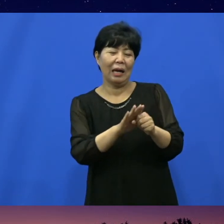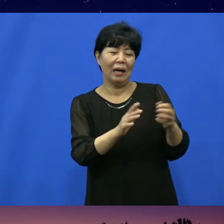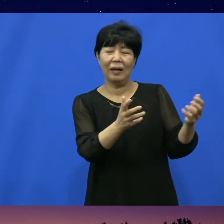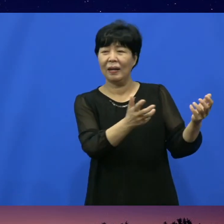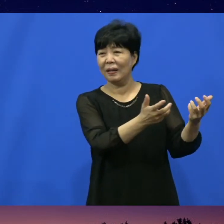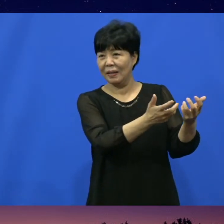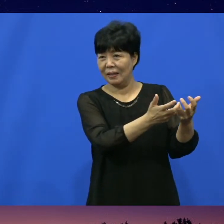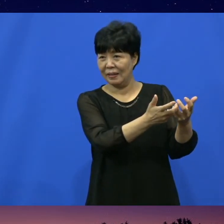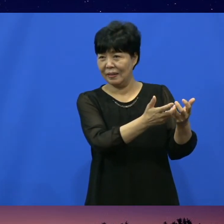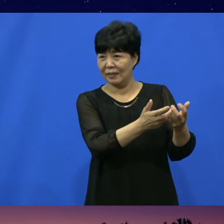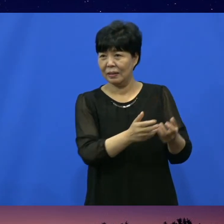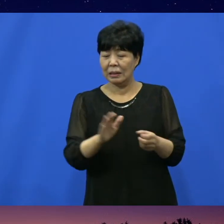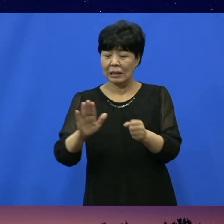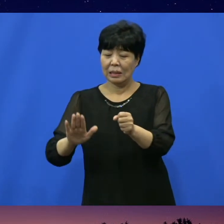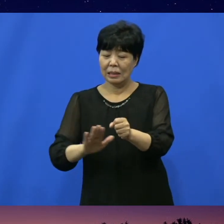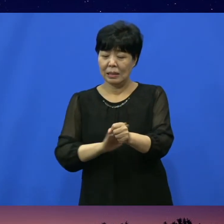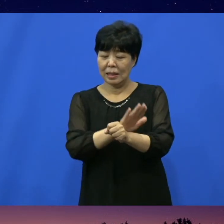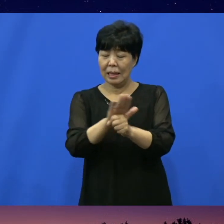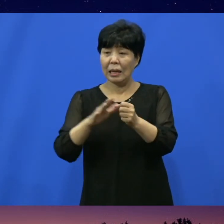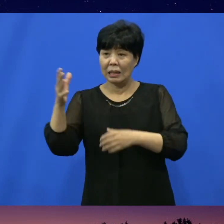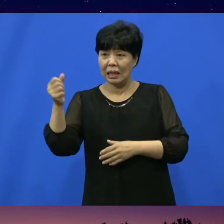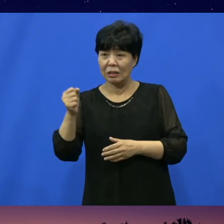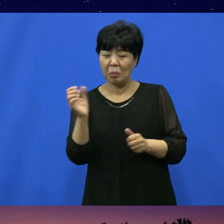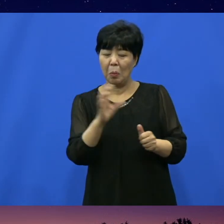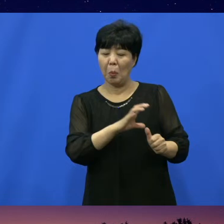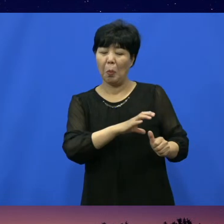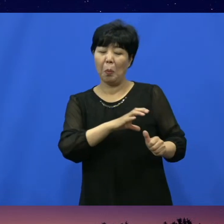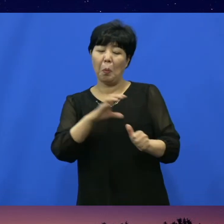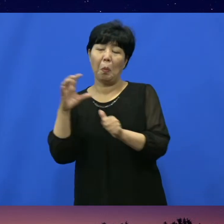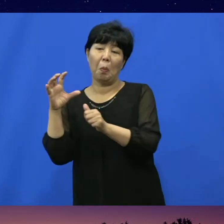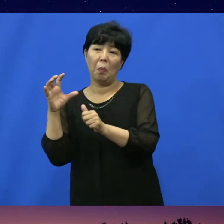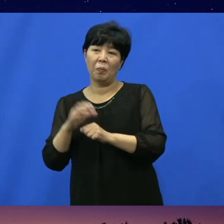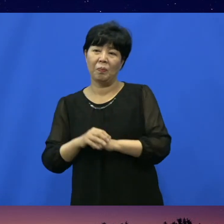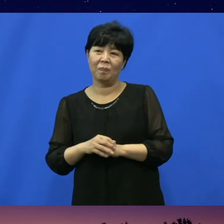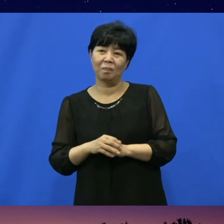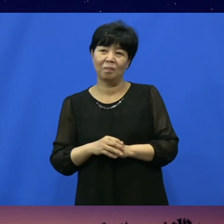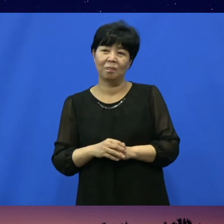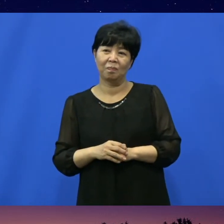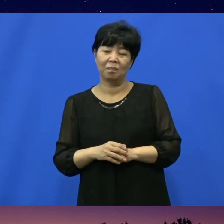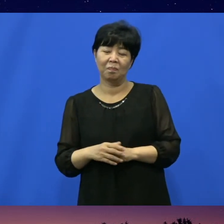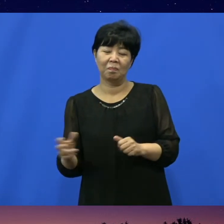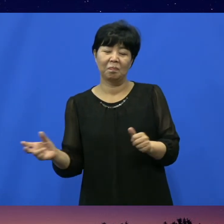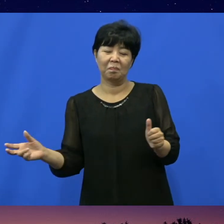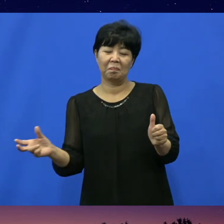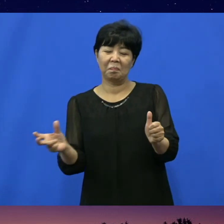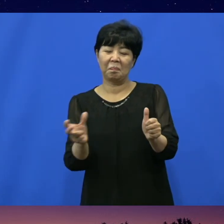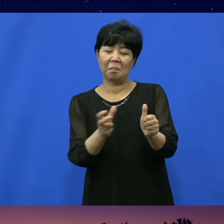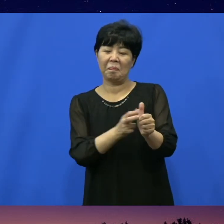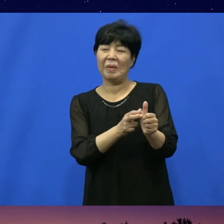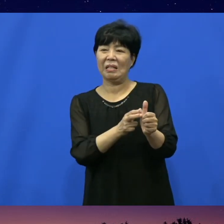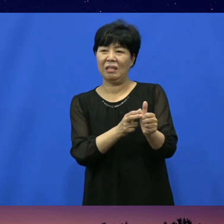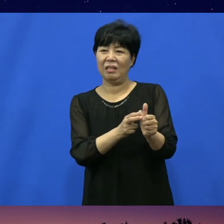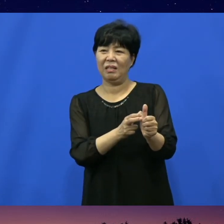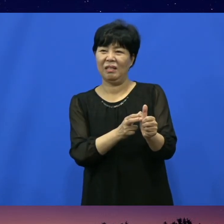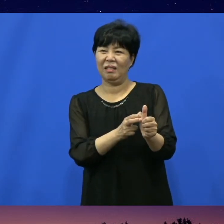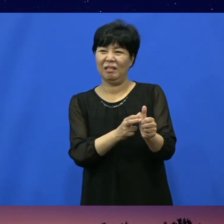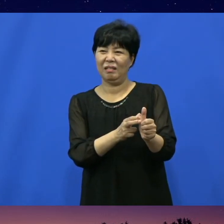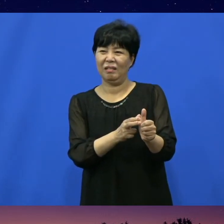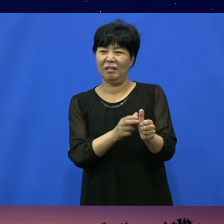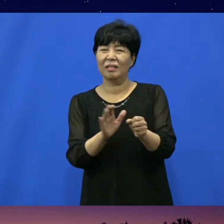사랑의 이름으로 이용하는 사랑, 사랑으로 시작하다가 배신으로 끝나는 버리는 사랑.